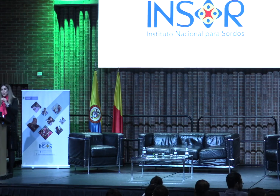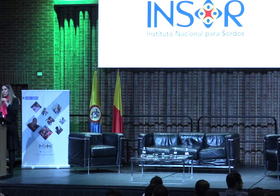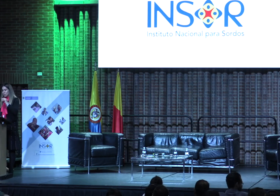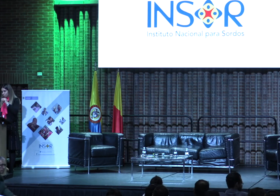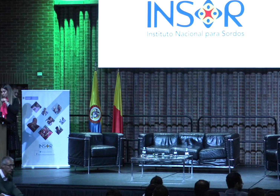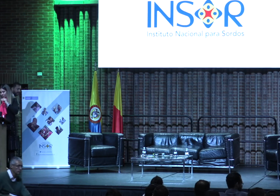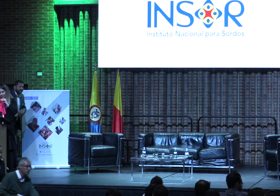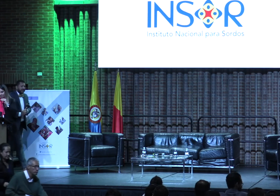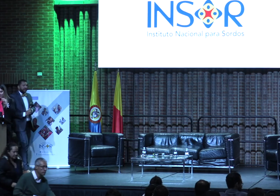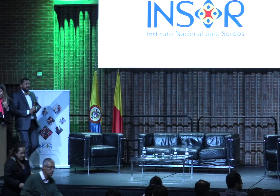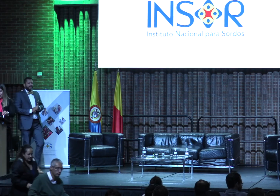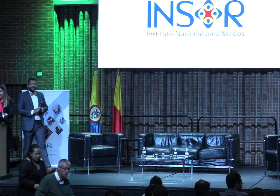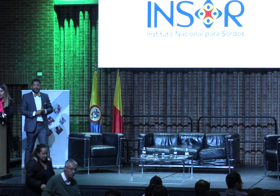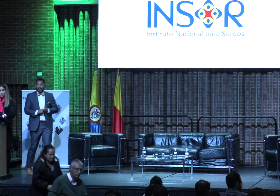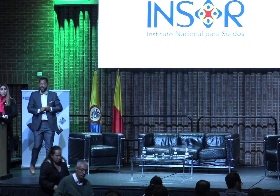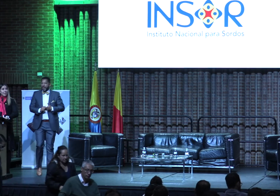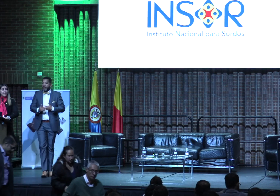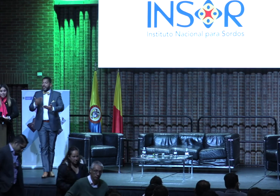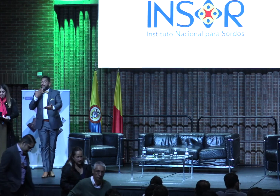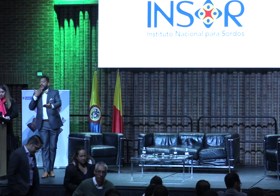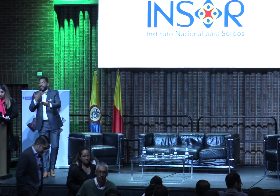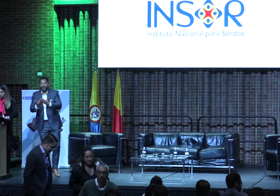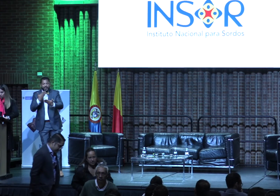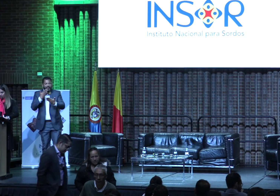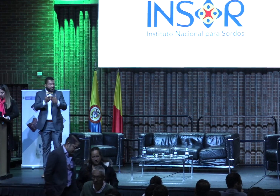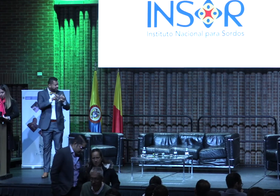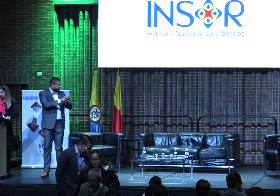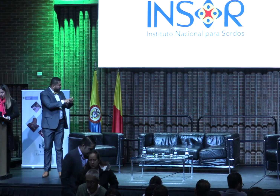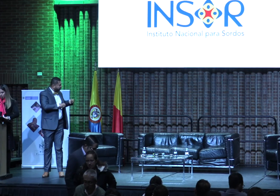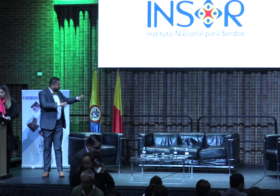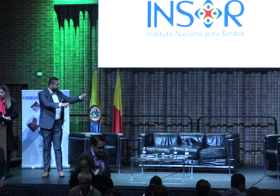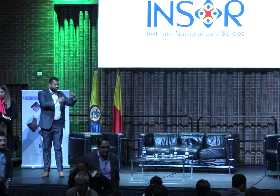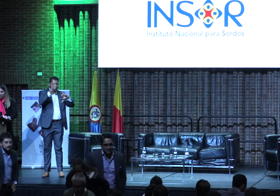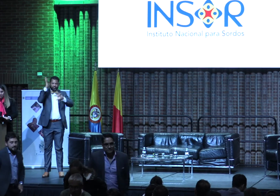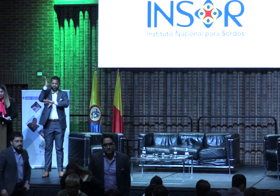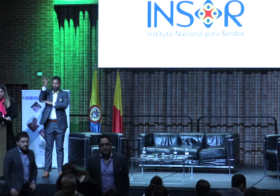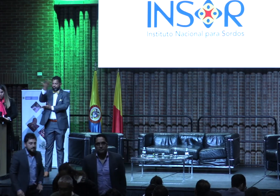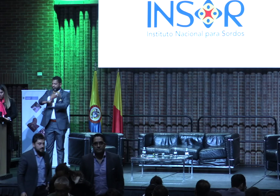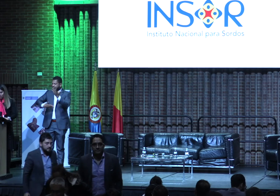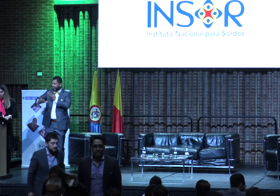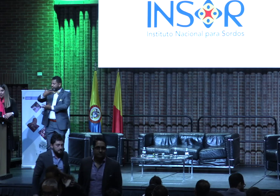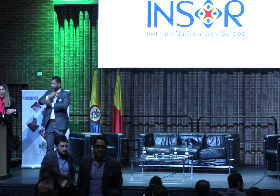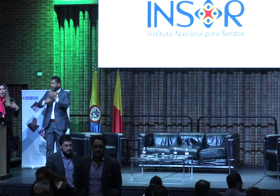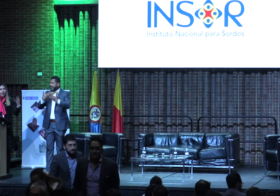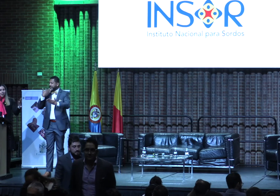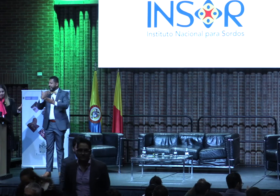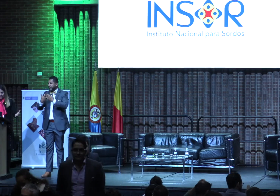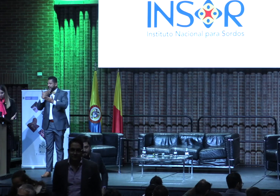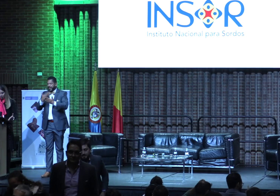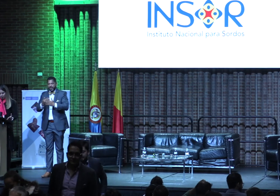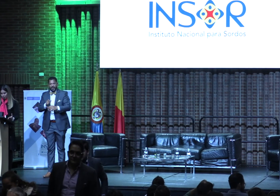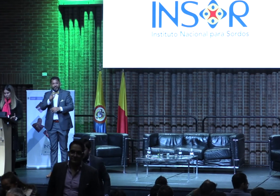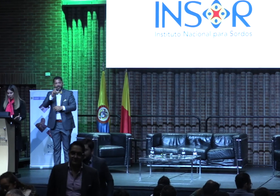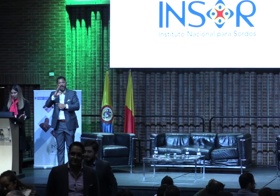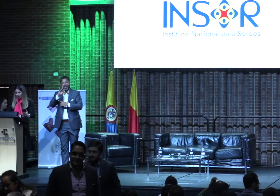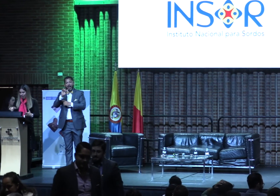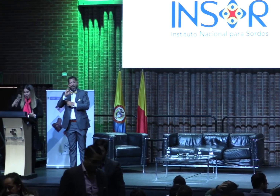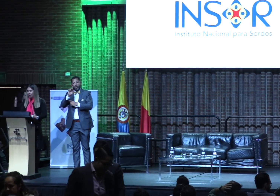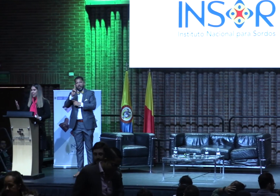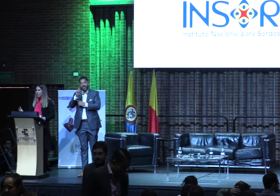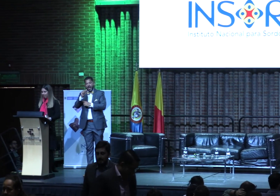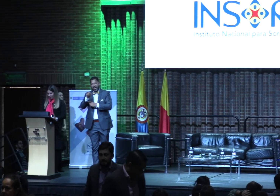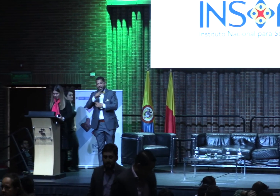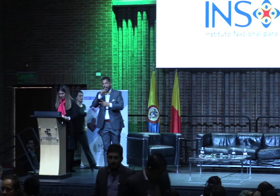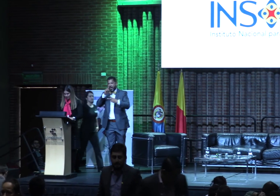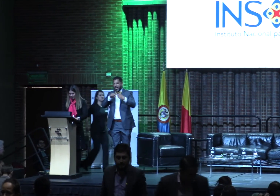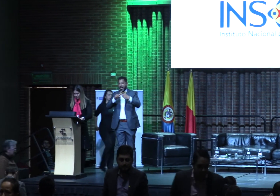Bueno, muchas gracias a los panelistas de esta última intervención, a Claudia, Susana,